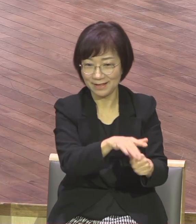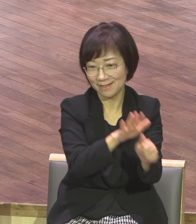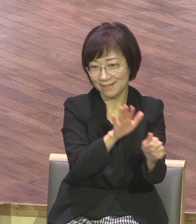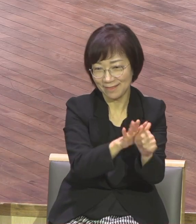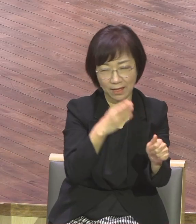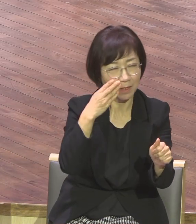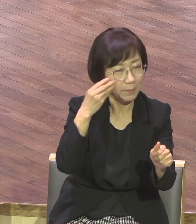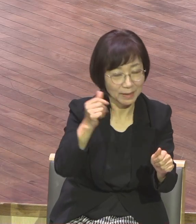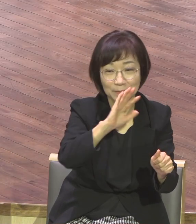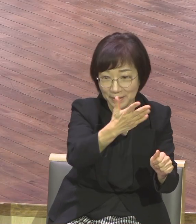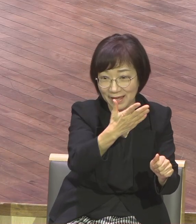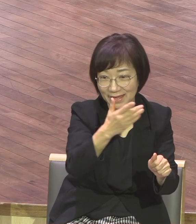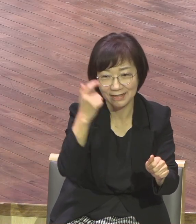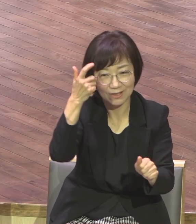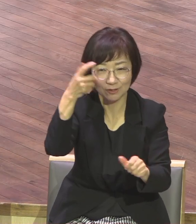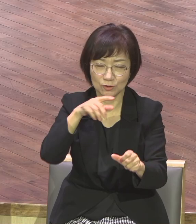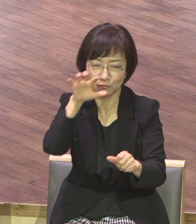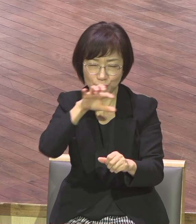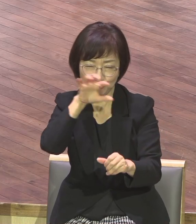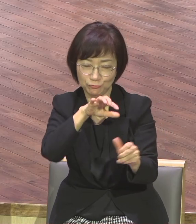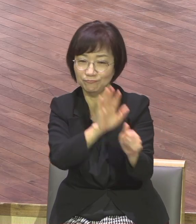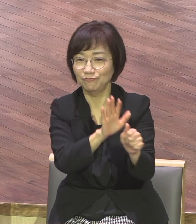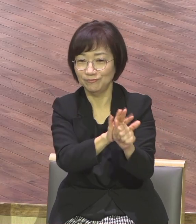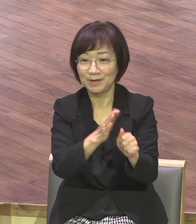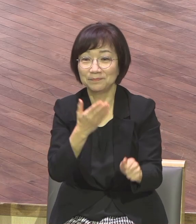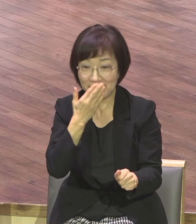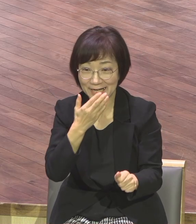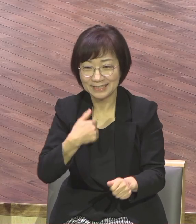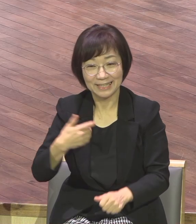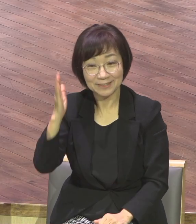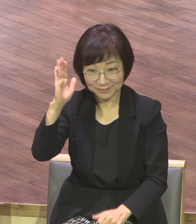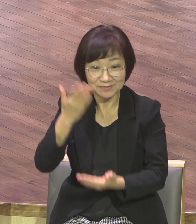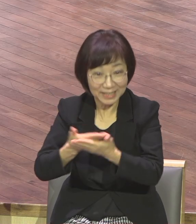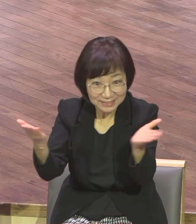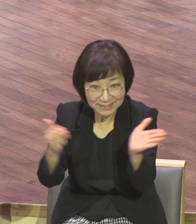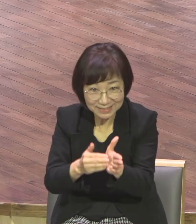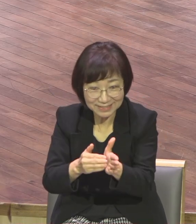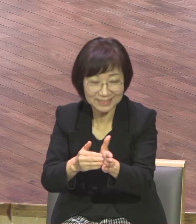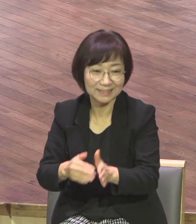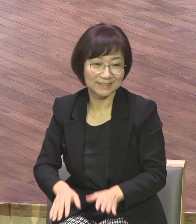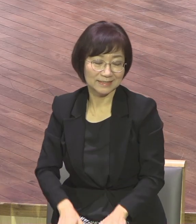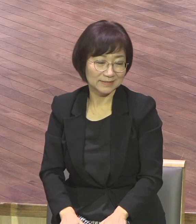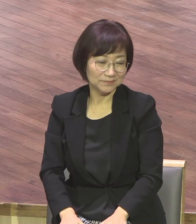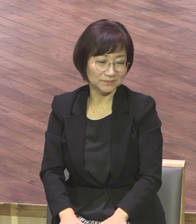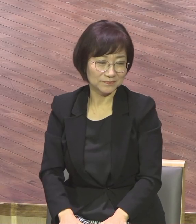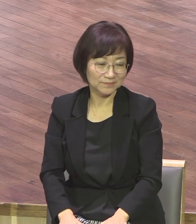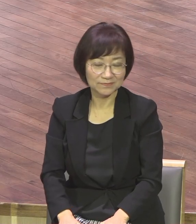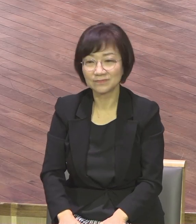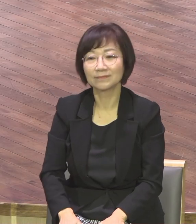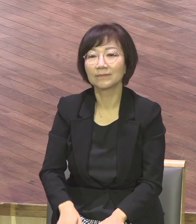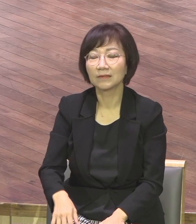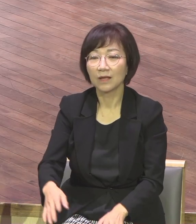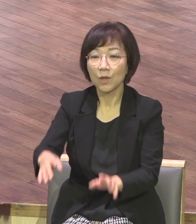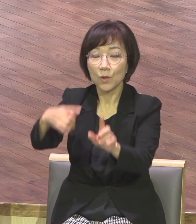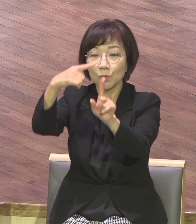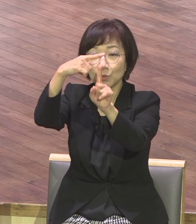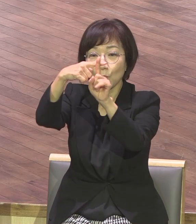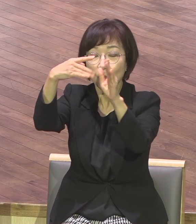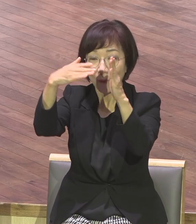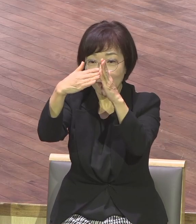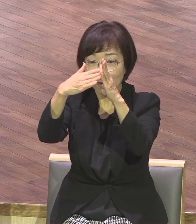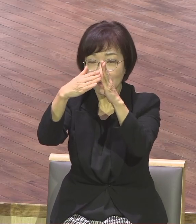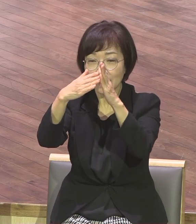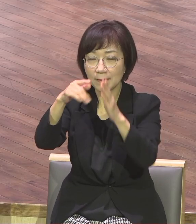영적 훈련이 된다. 그렇게 말씀을 드렸습니다. 무엇보다 이제 본당 헌당 여정